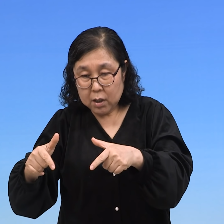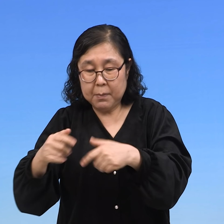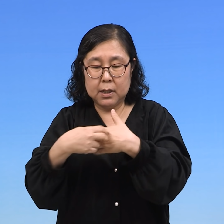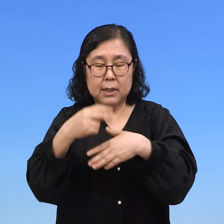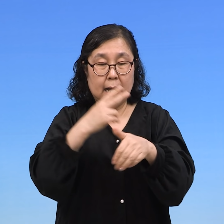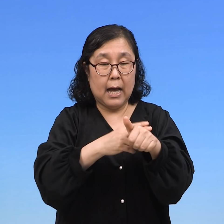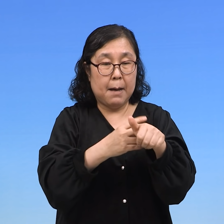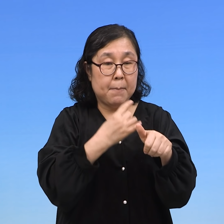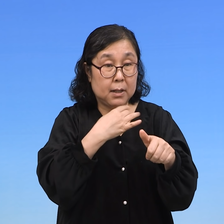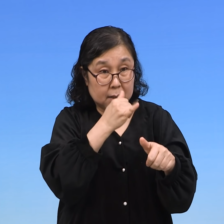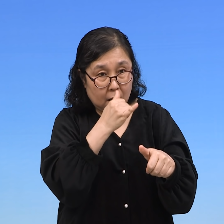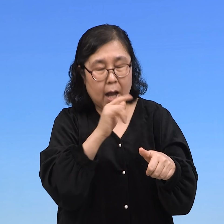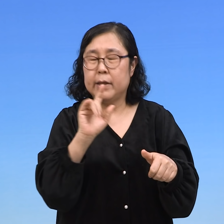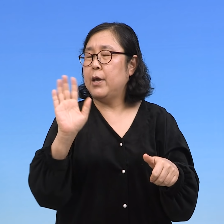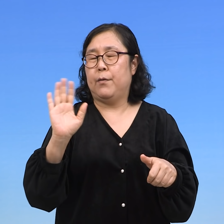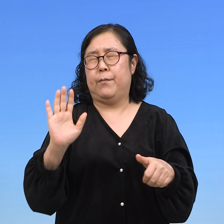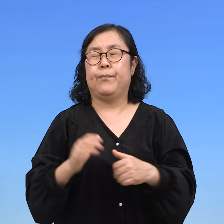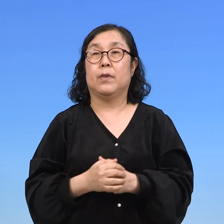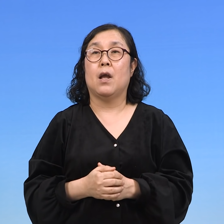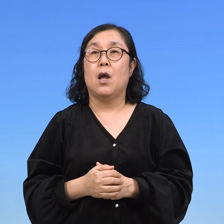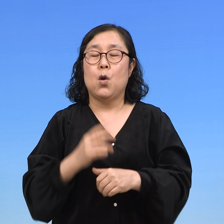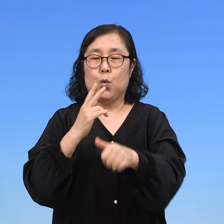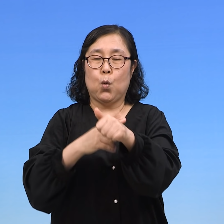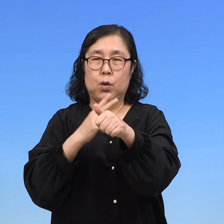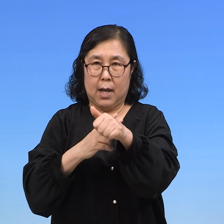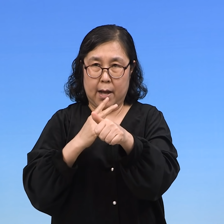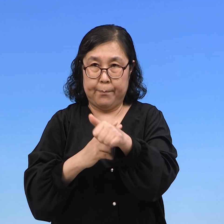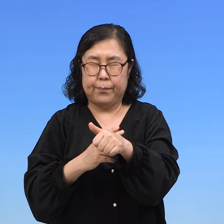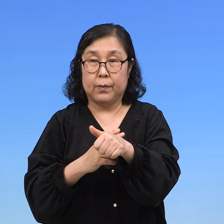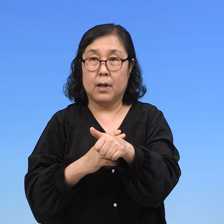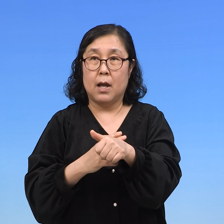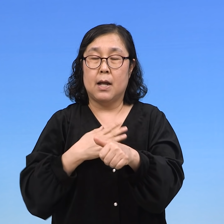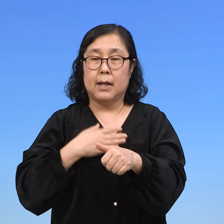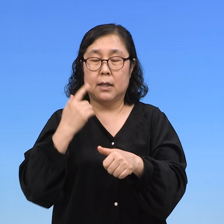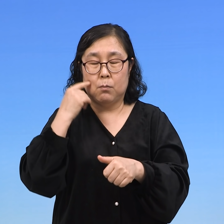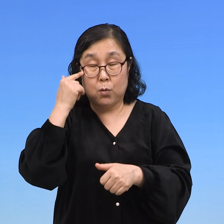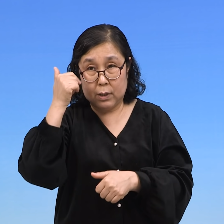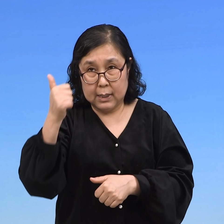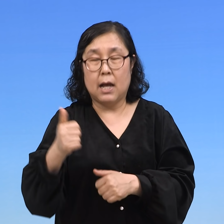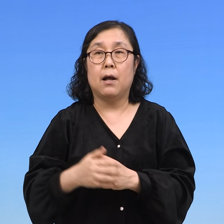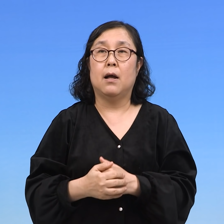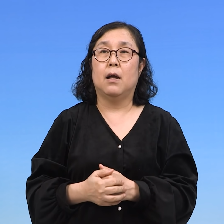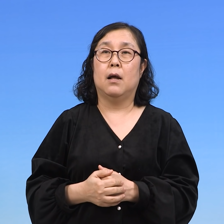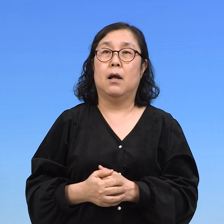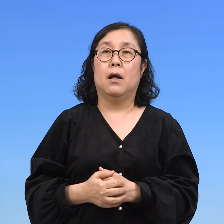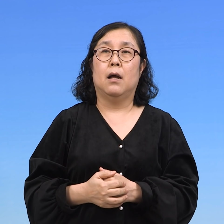의사에게만 있습니까? 교사 저 같은 목사